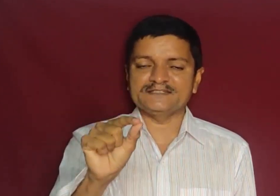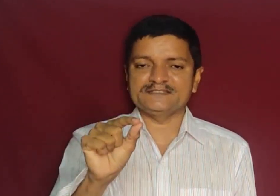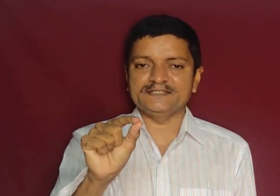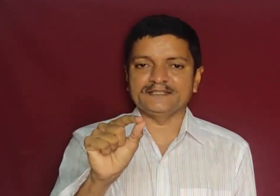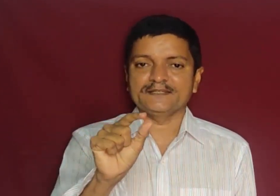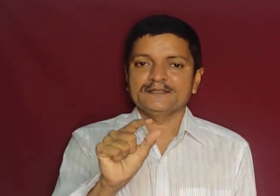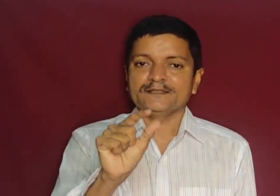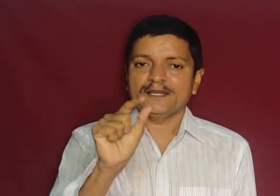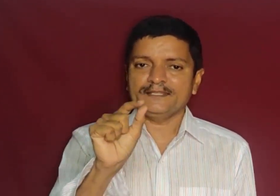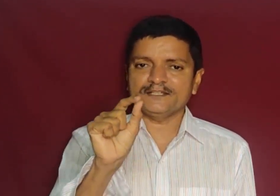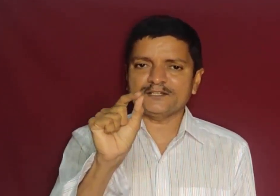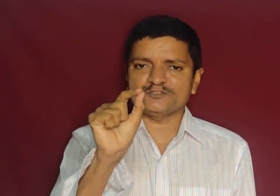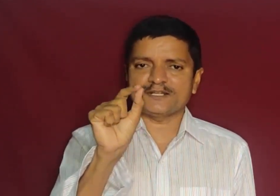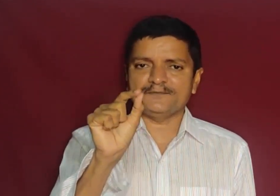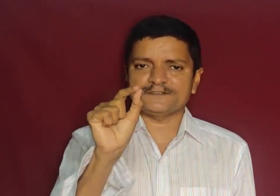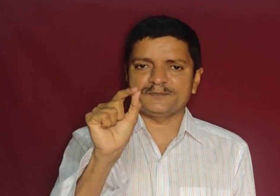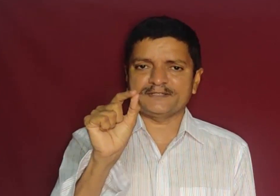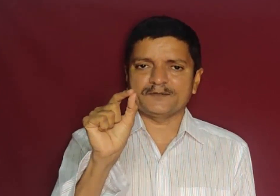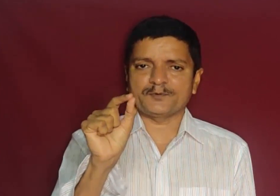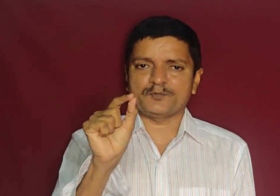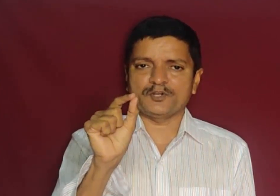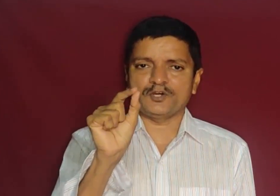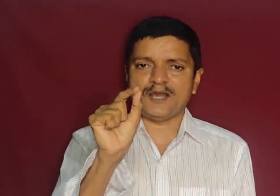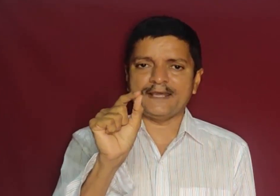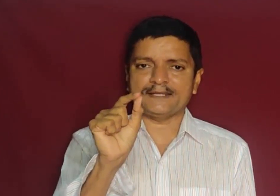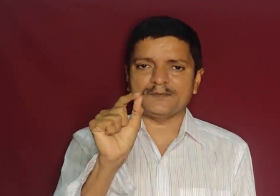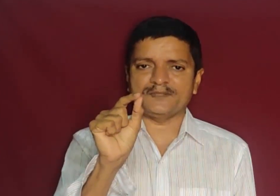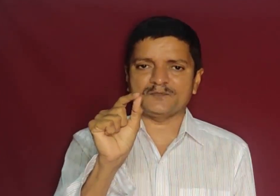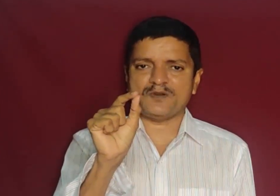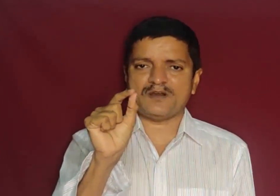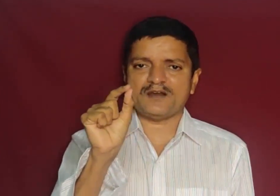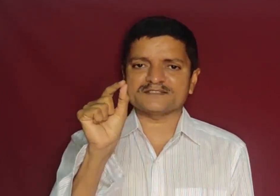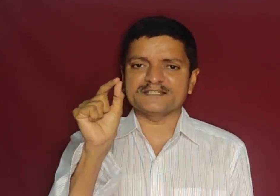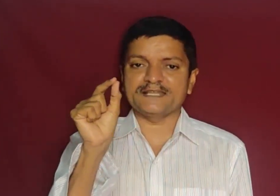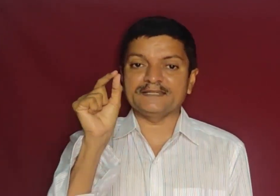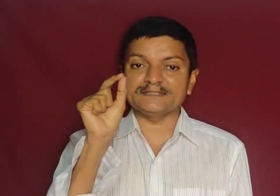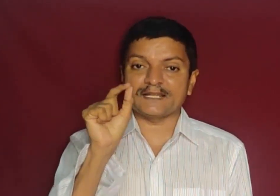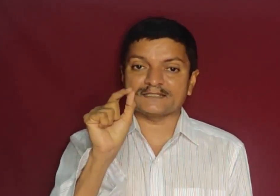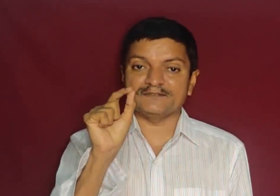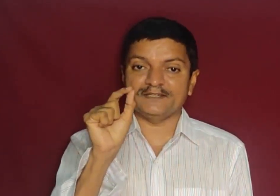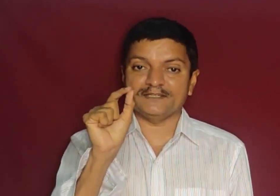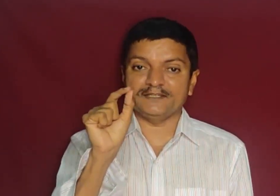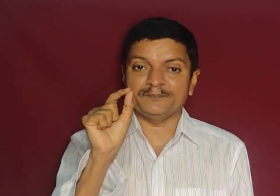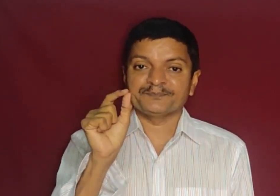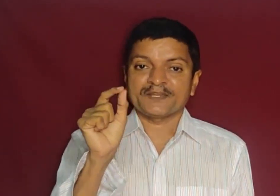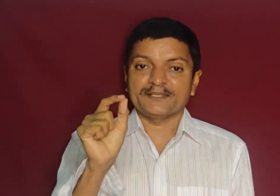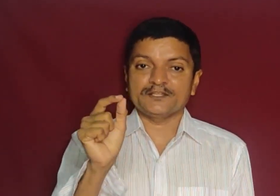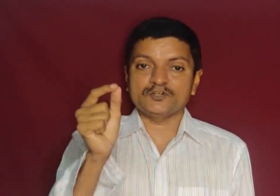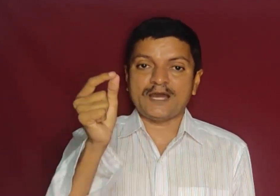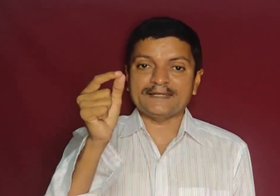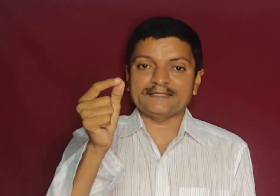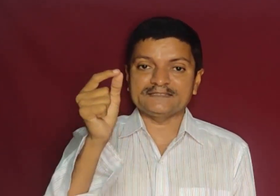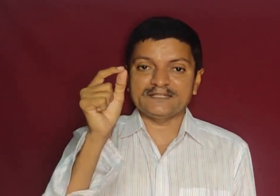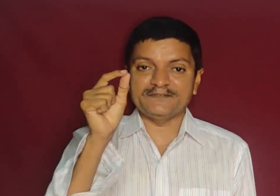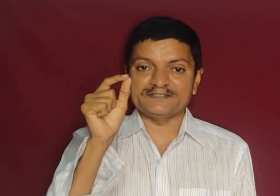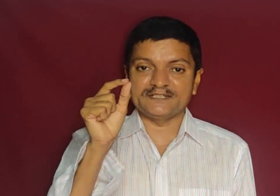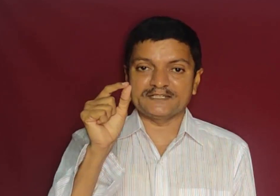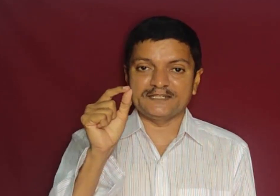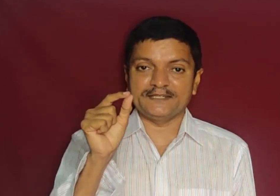ఇచ్చి, ఎందుకంటే కొద్ది కన్ఫ్యూజన్ పెట్టాడు ప్రోమోలో, హారిక బిగ్ బాస్ అంది అంటే దాని అర్థం ఏంటి, ఏదో హారిక ఎత్తిన వేసినట్లే